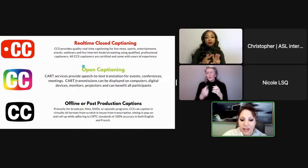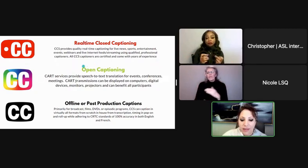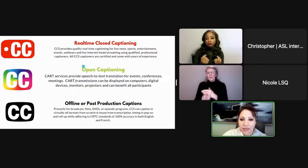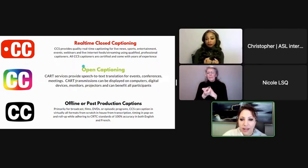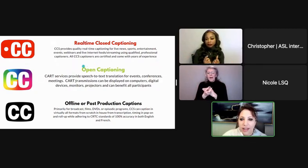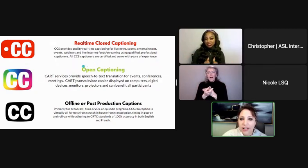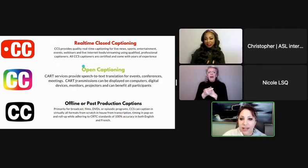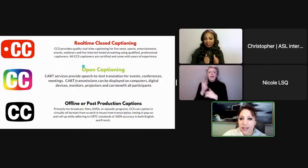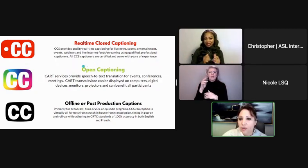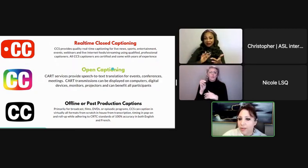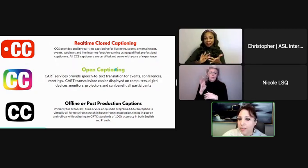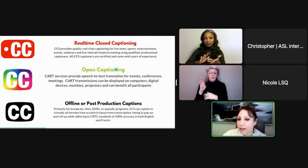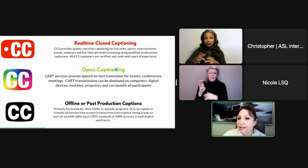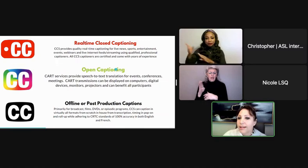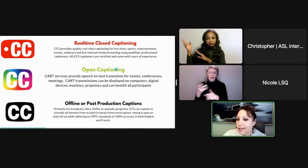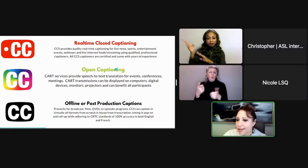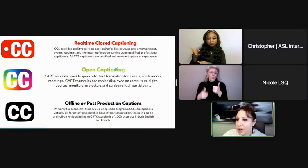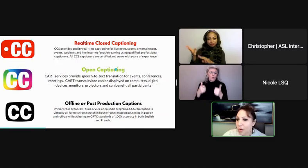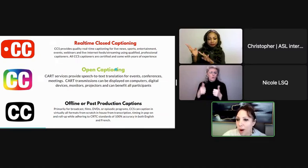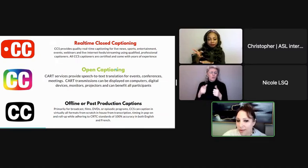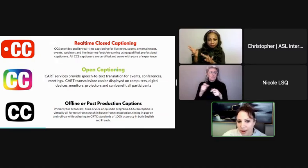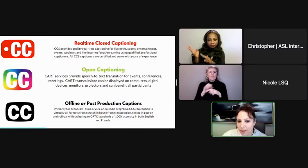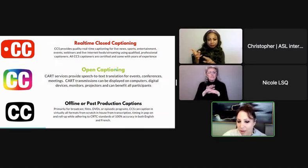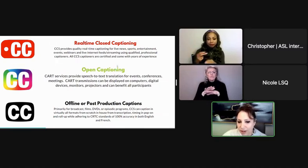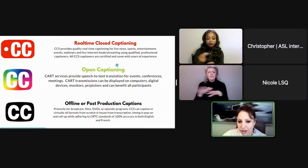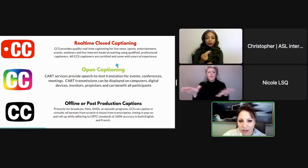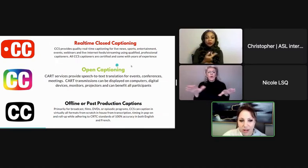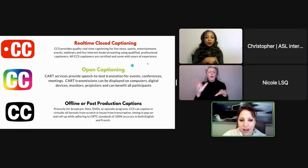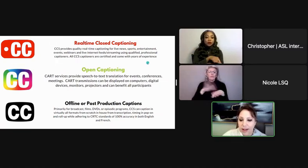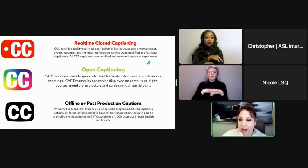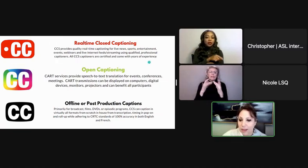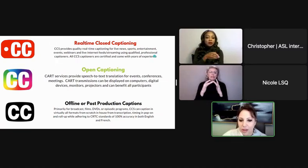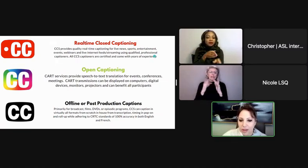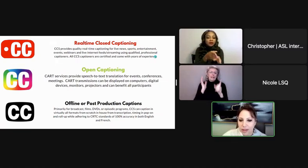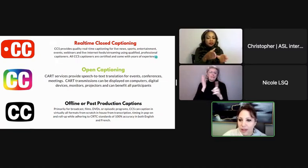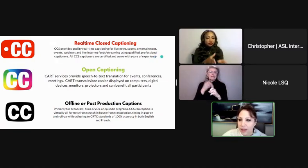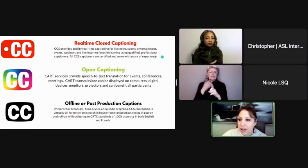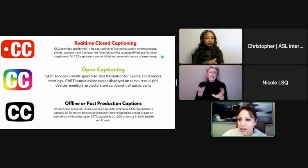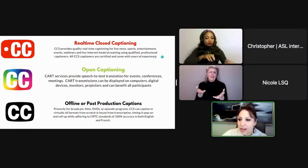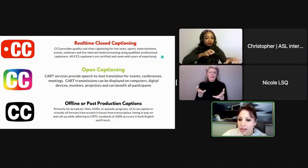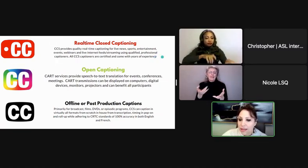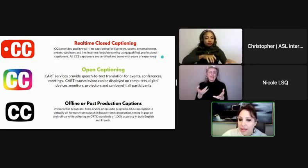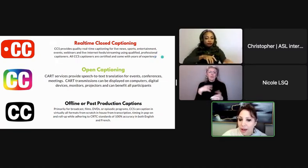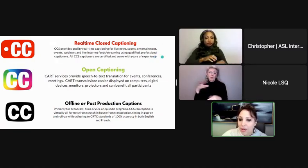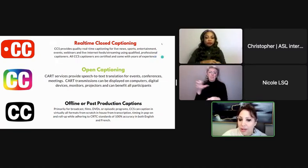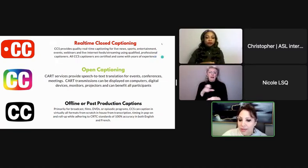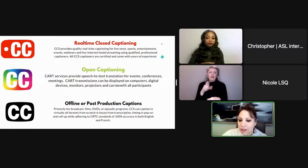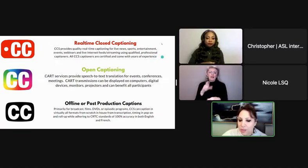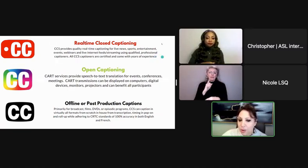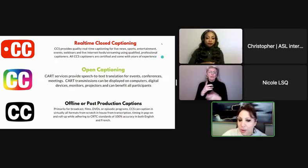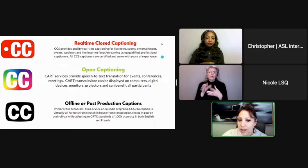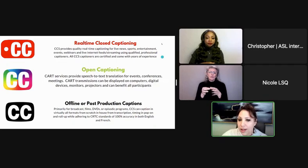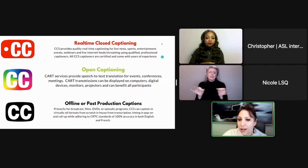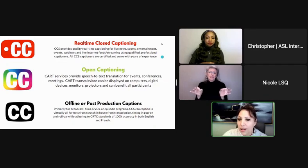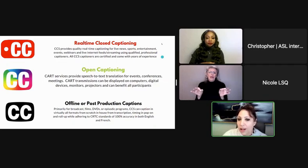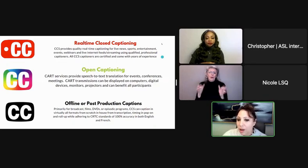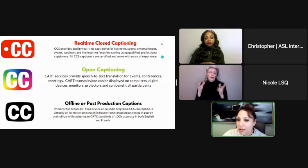webinaires ou bien des diffusions sur Internet en direct. On utilise bien sûr des sous-titreurs